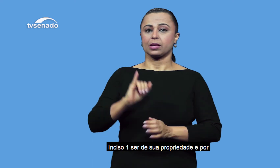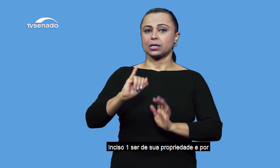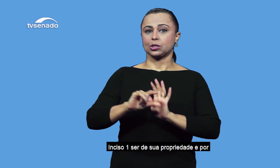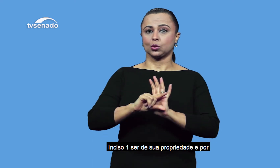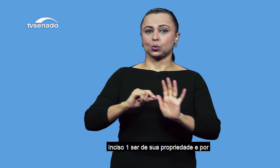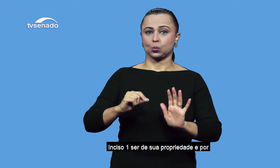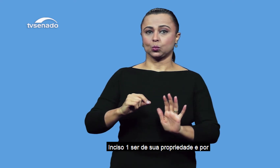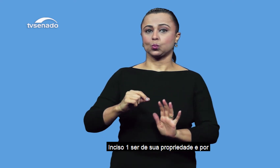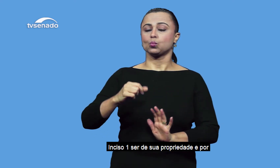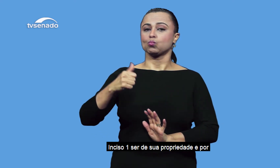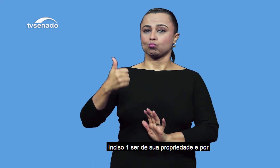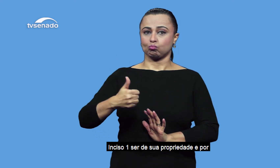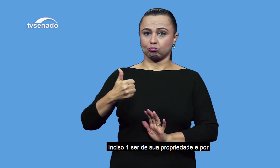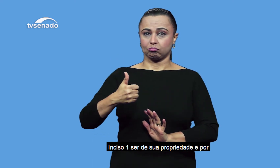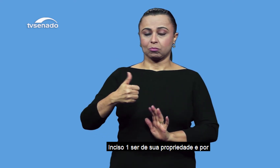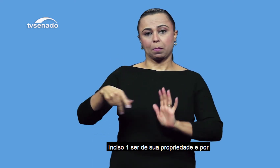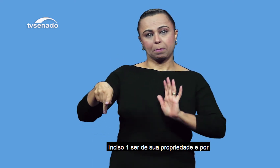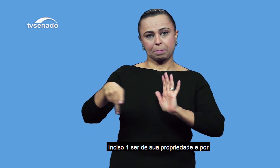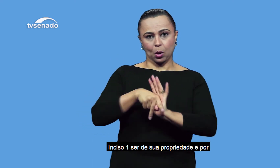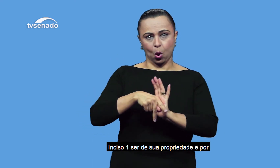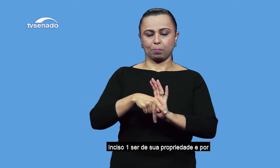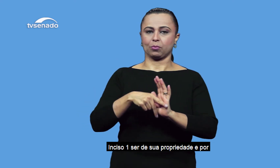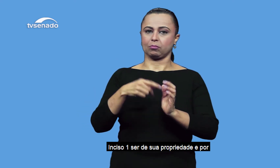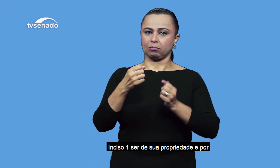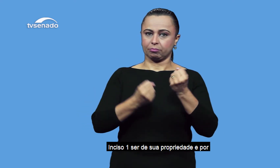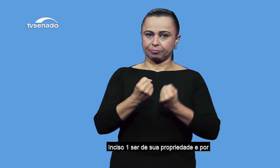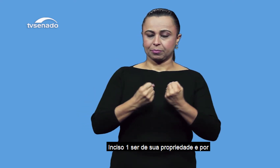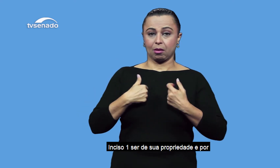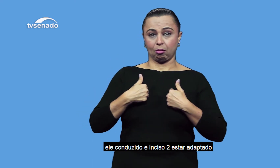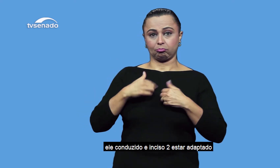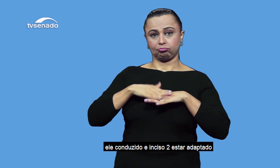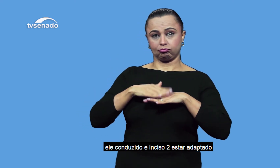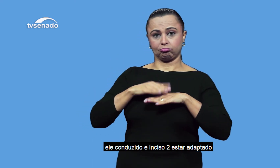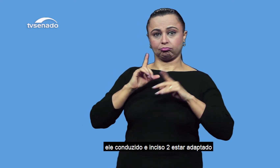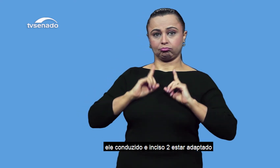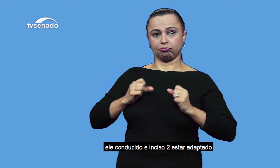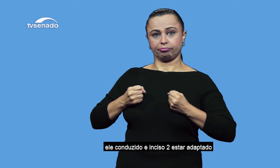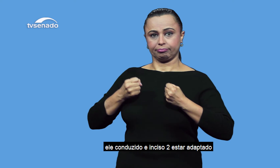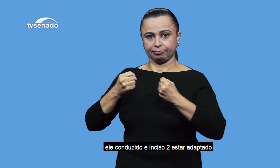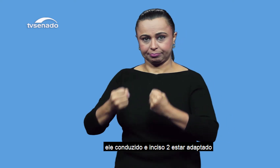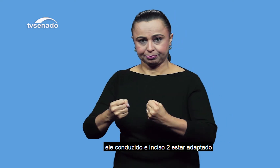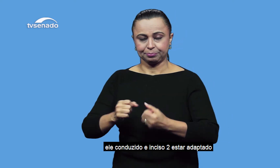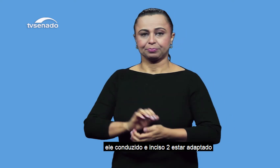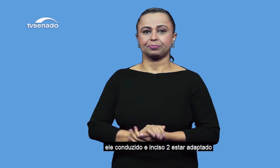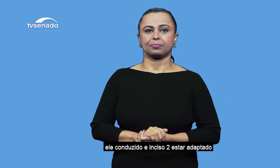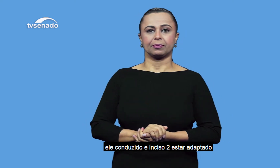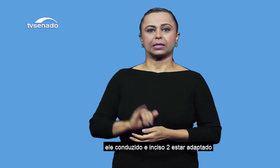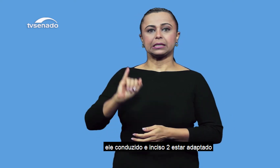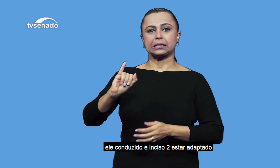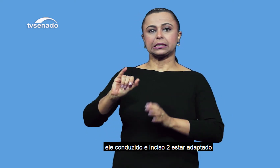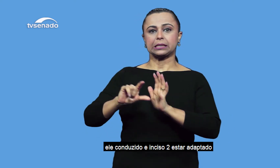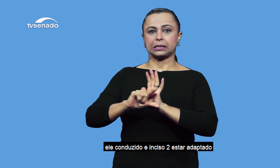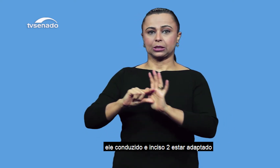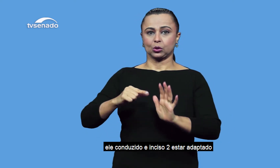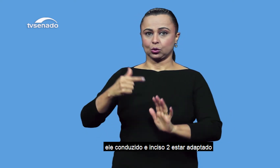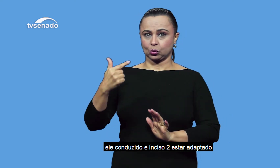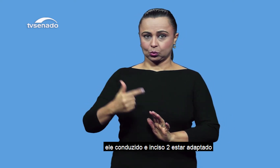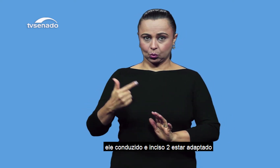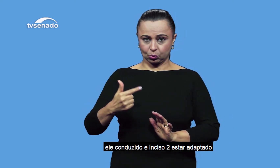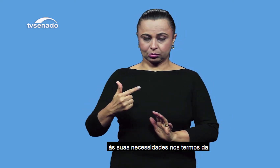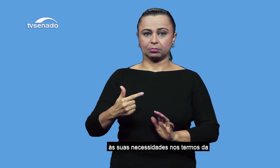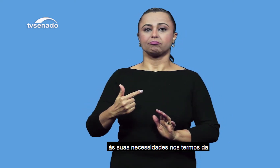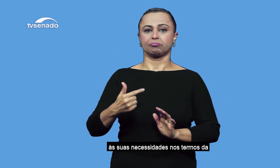61 ser de sua propriedade e por ele conduzido e em inciso 2 estar